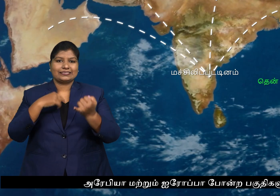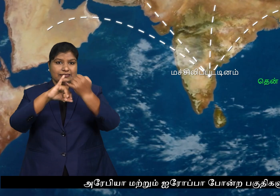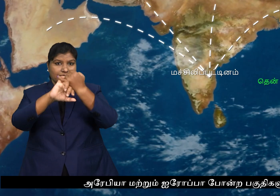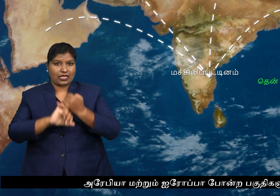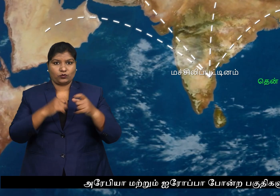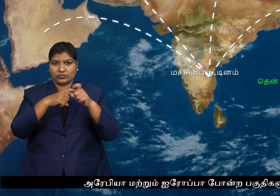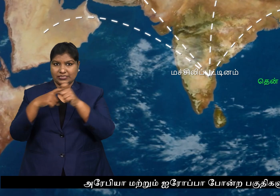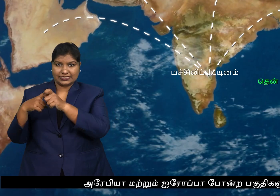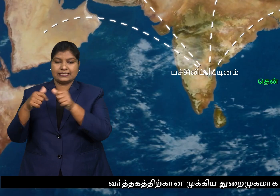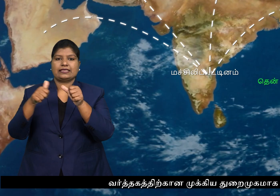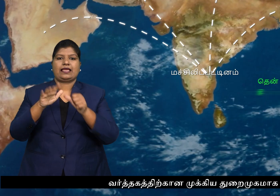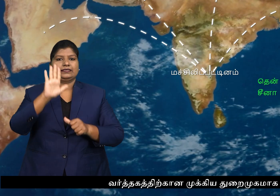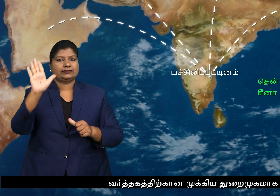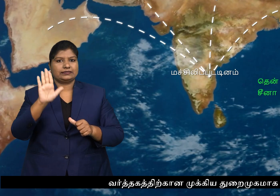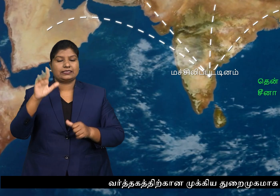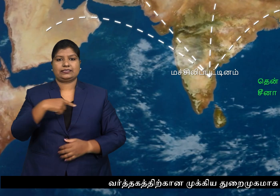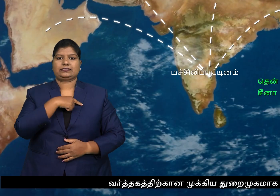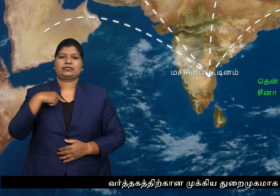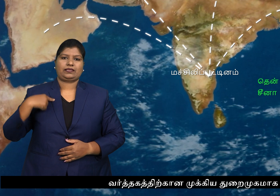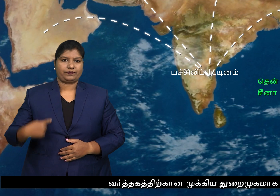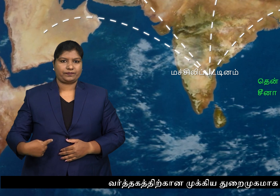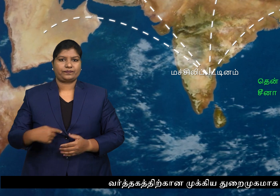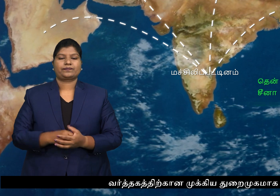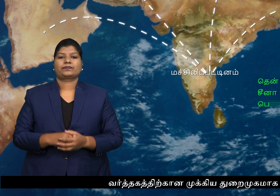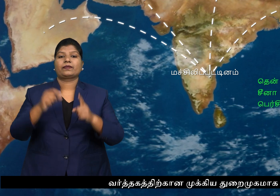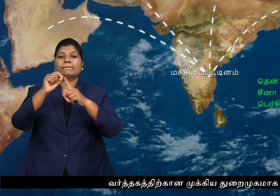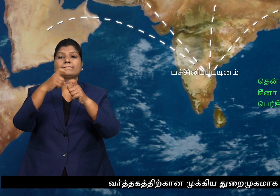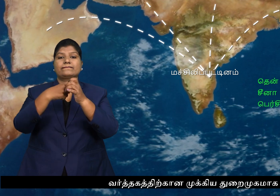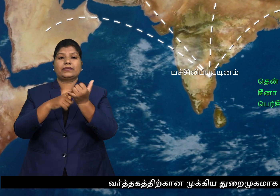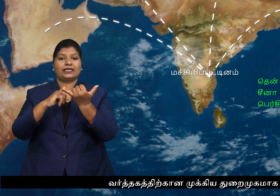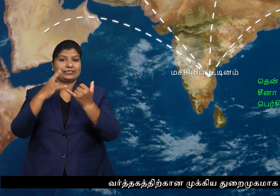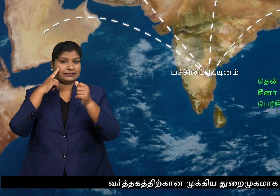போன்ற பகுதிகளுடன் வர்த்தகத்திற்கான முக்கிய துறைமுகமாக